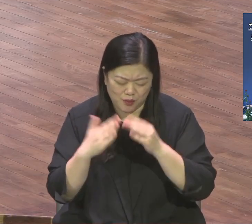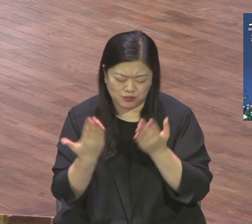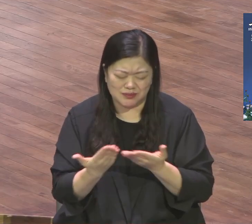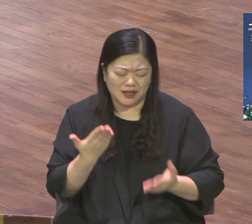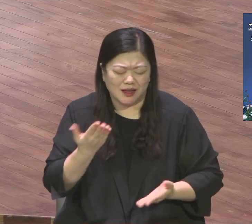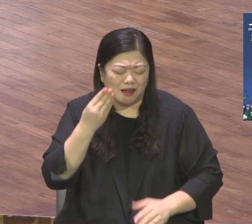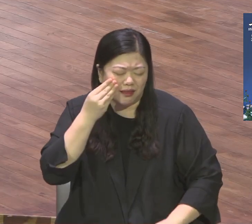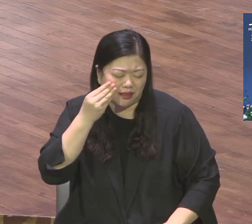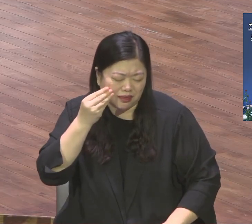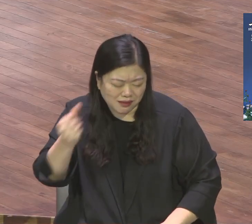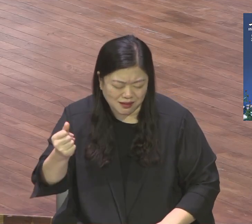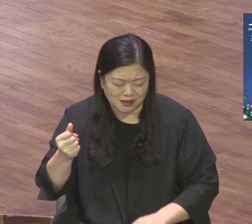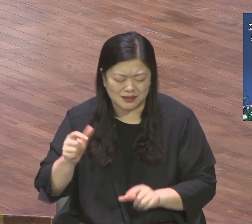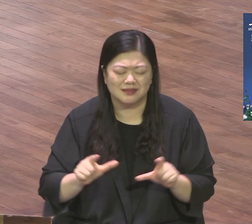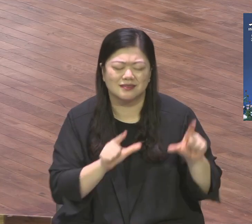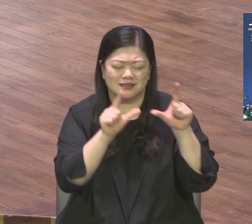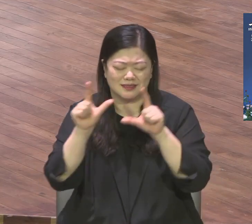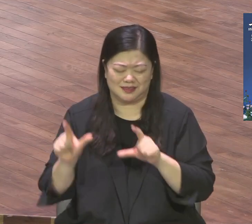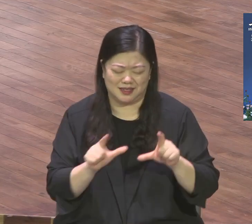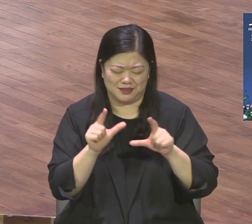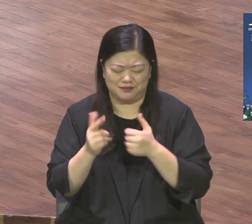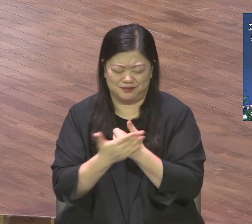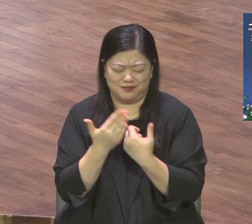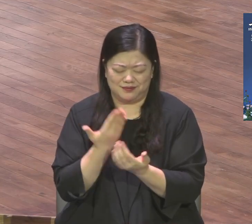사는 영교의 모든 성도들 다